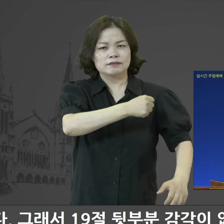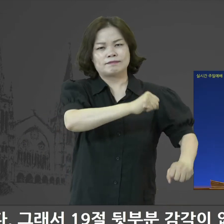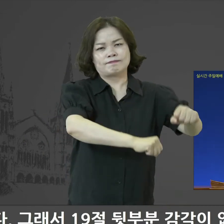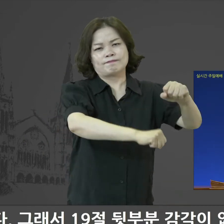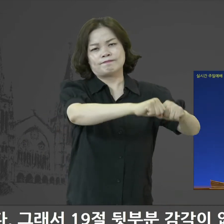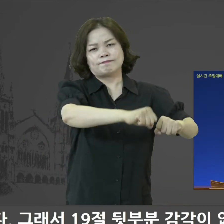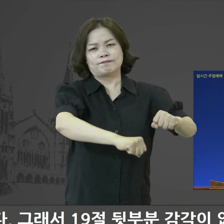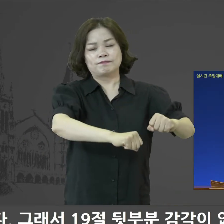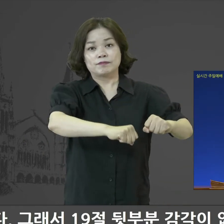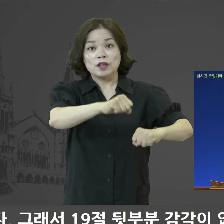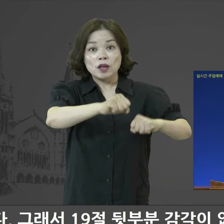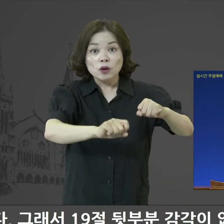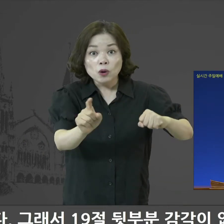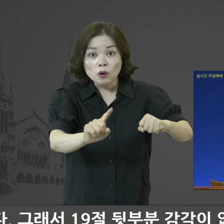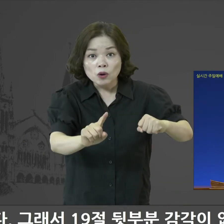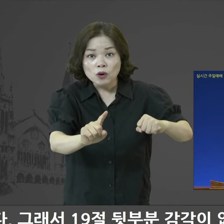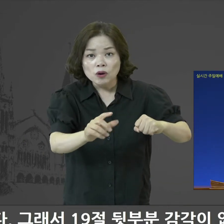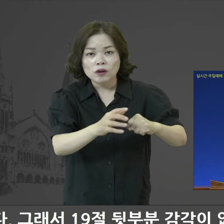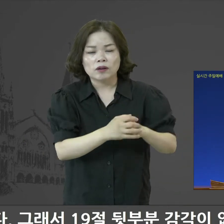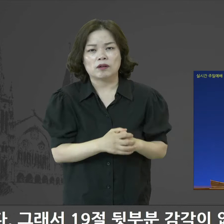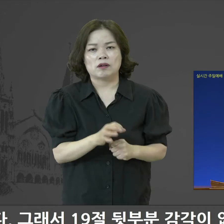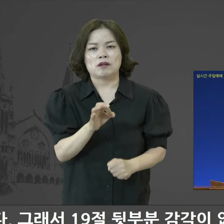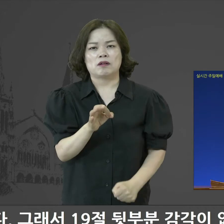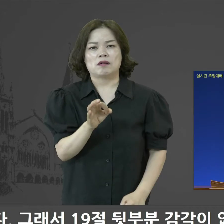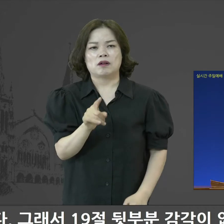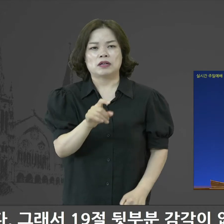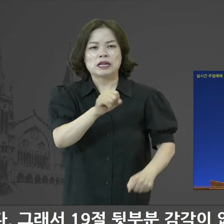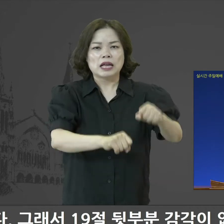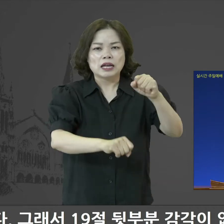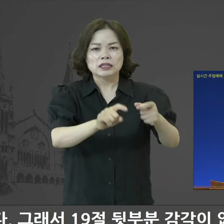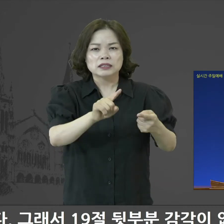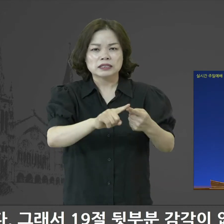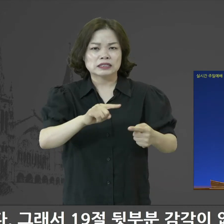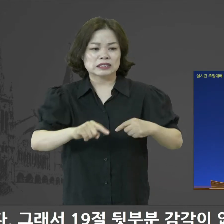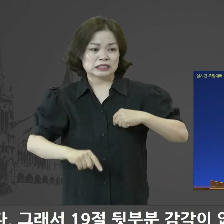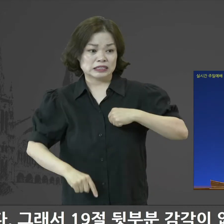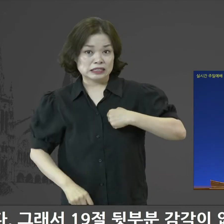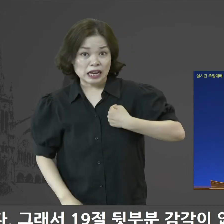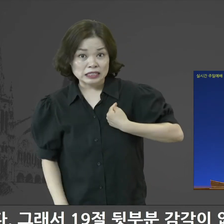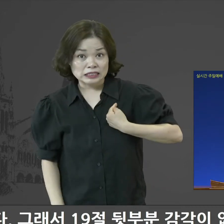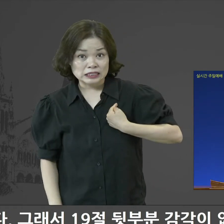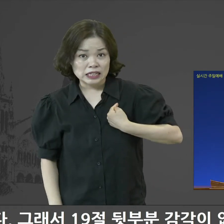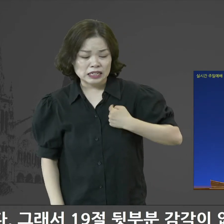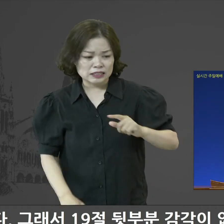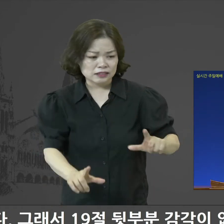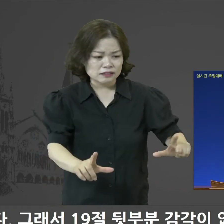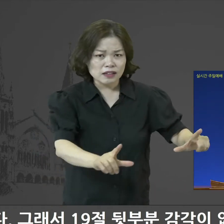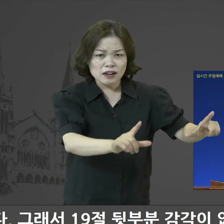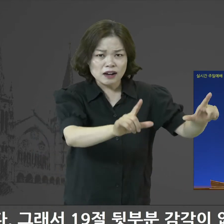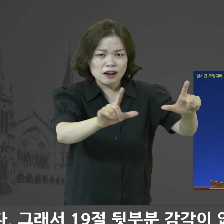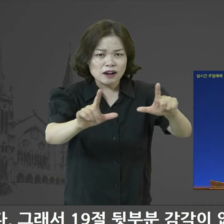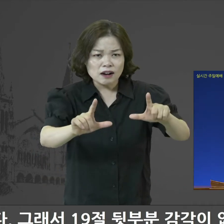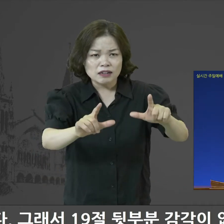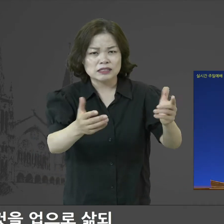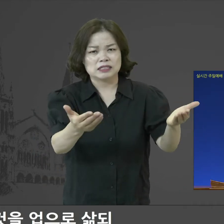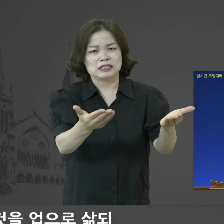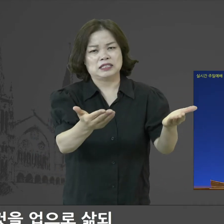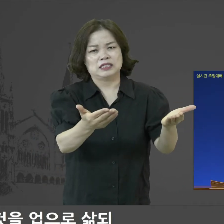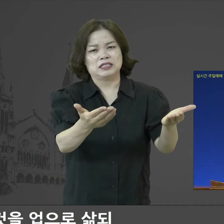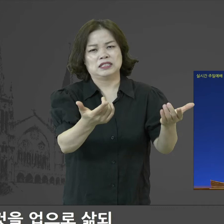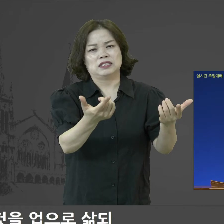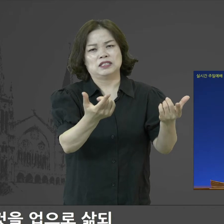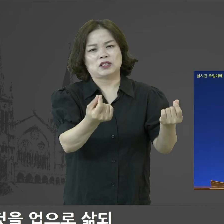행하되, 여기서 행한다는 것은 업을 삼는다는 겁니다. 그 행하는 것이 자기의 이 삶의 아주 주업처럼